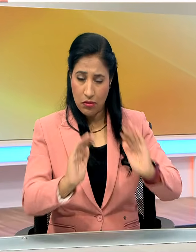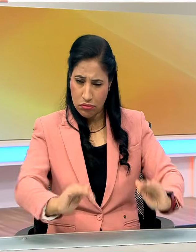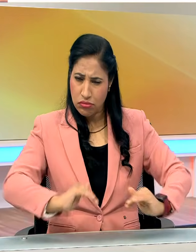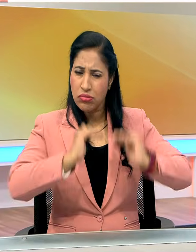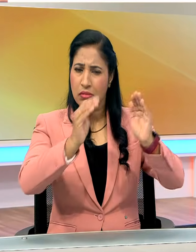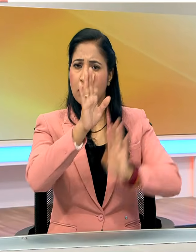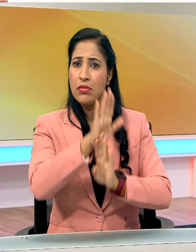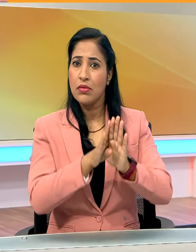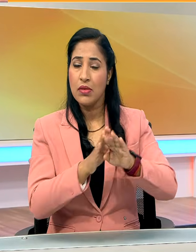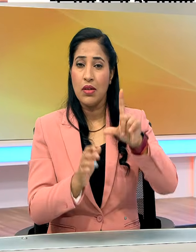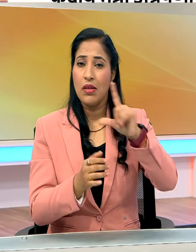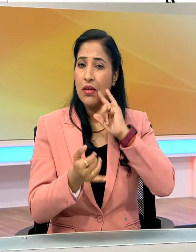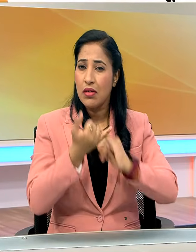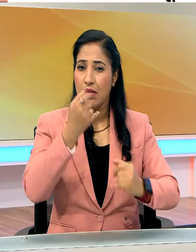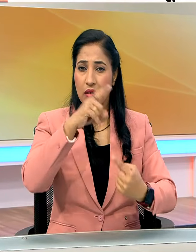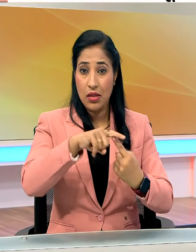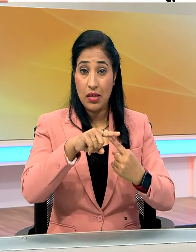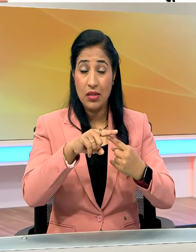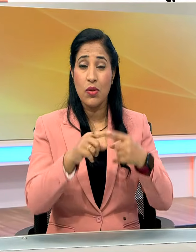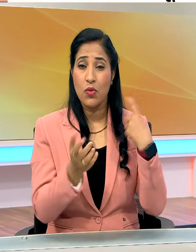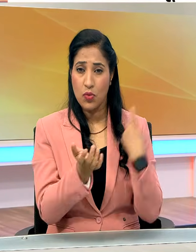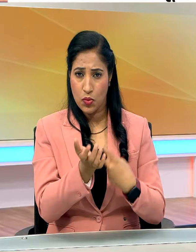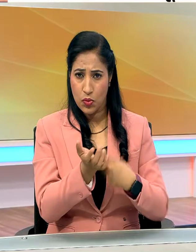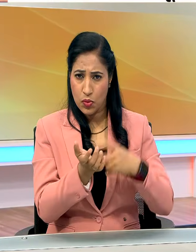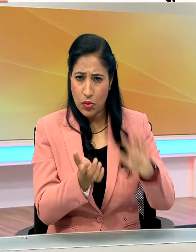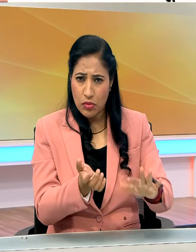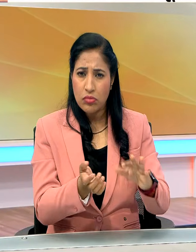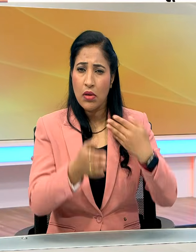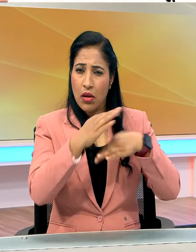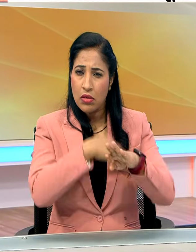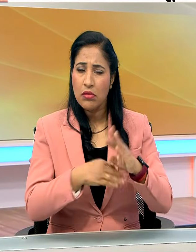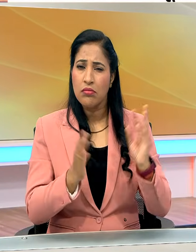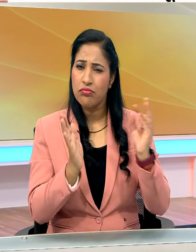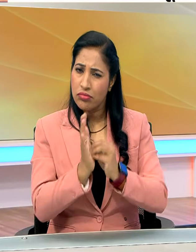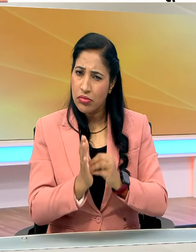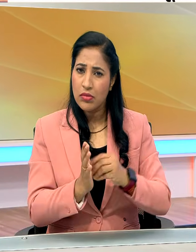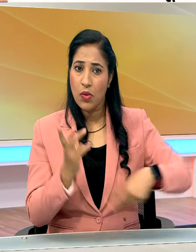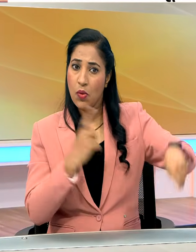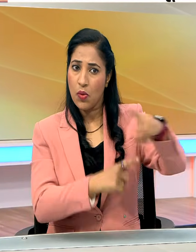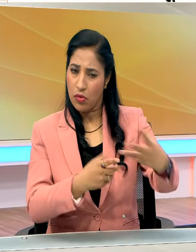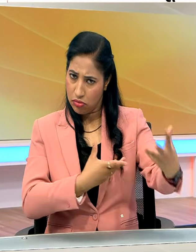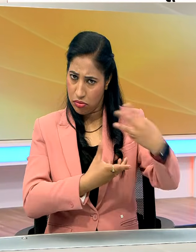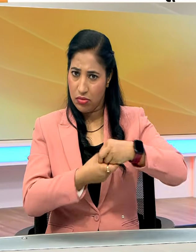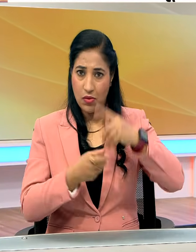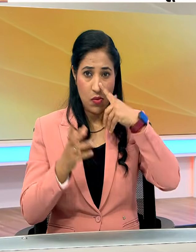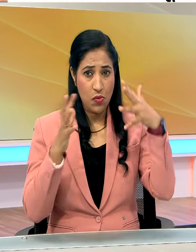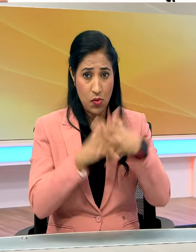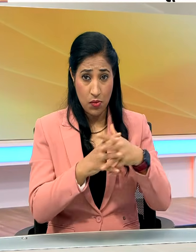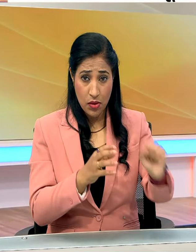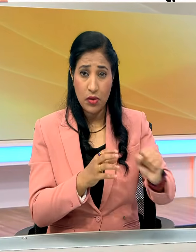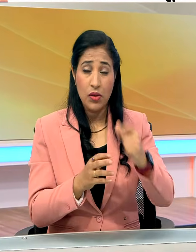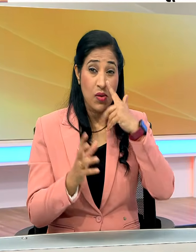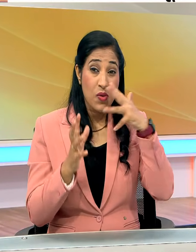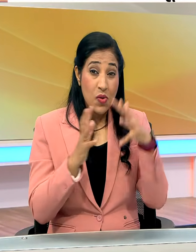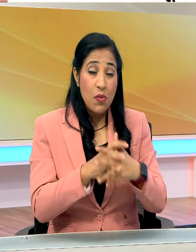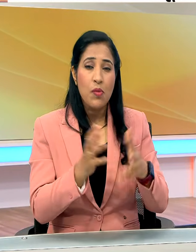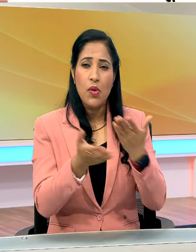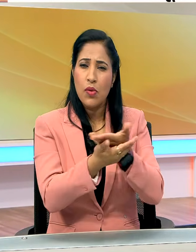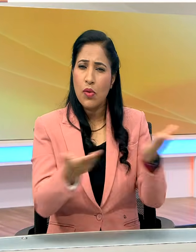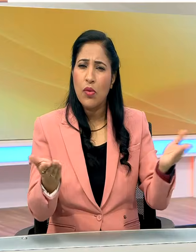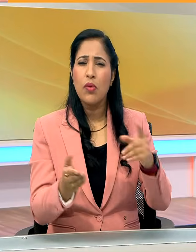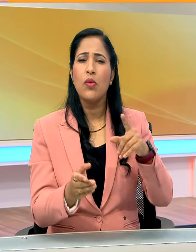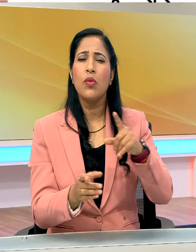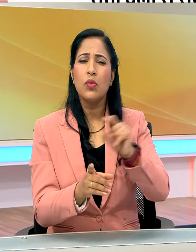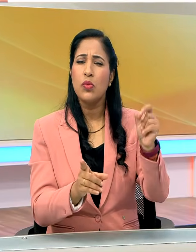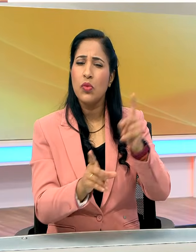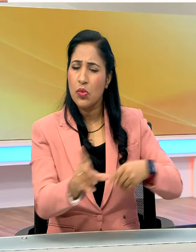हित में ये अधिनियम है, तो इसमें आप सब लोगों की सहभागिता हो, ताकि हमारी नारियां जो दशकों से